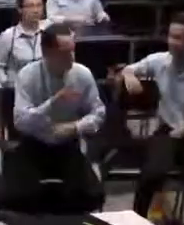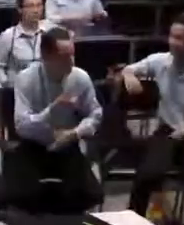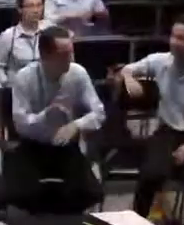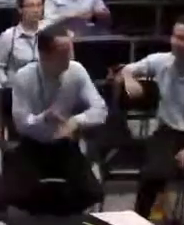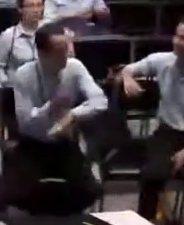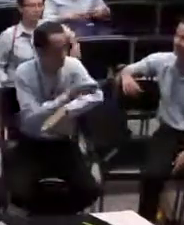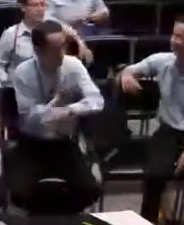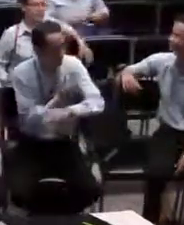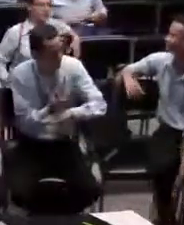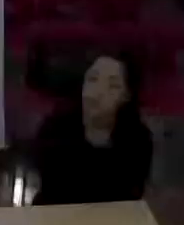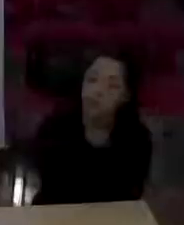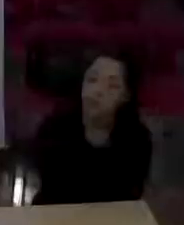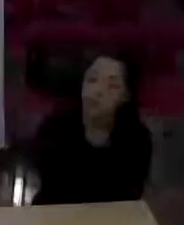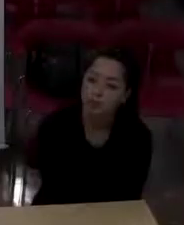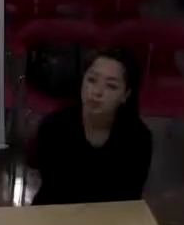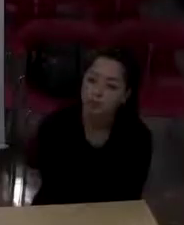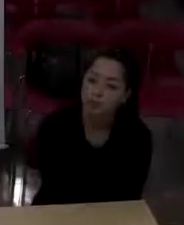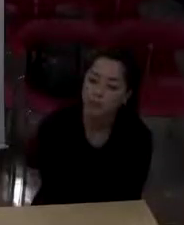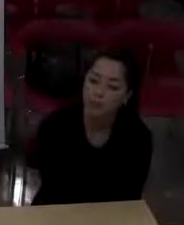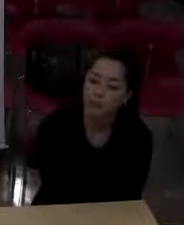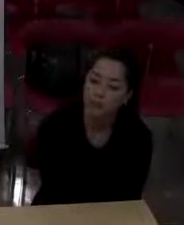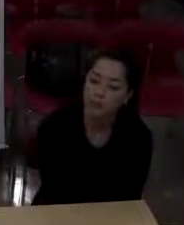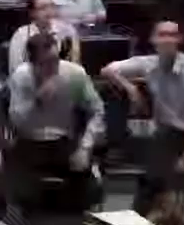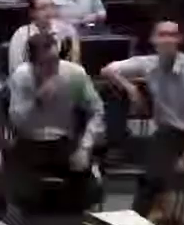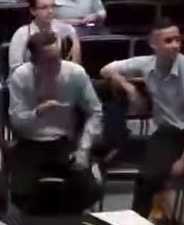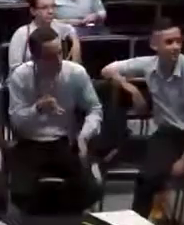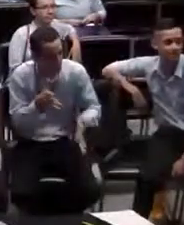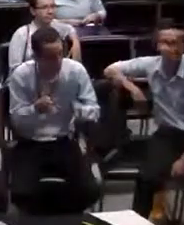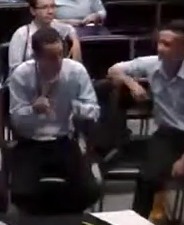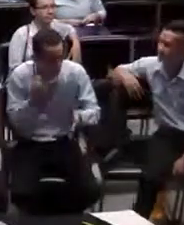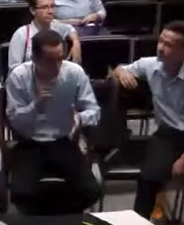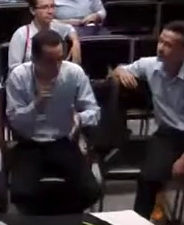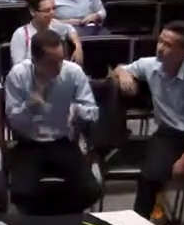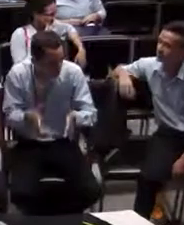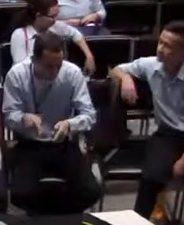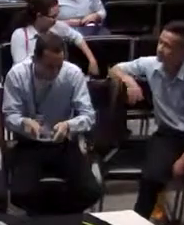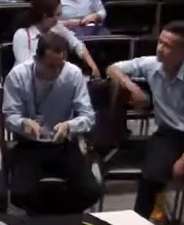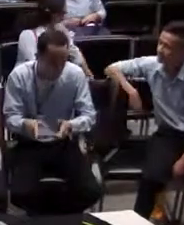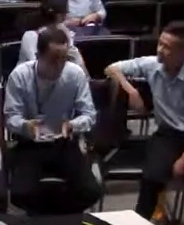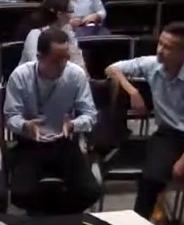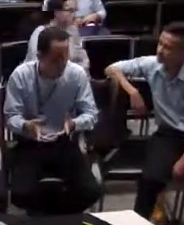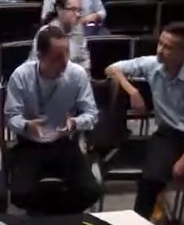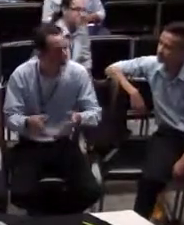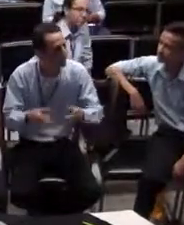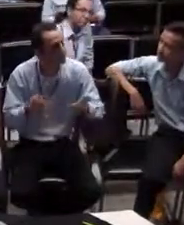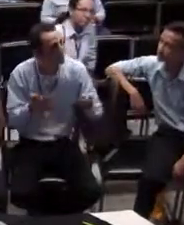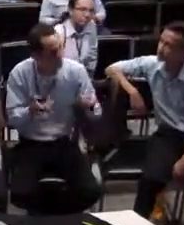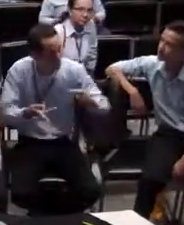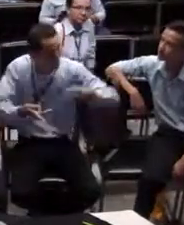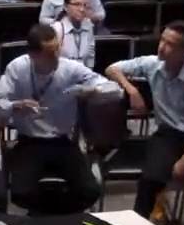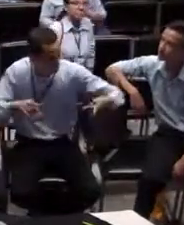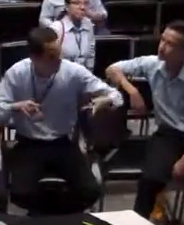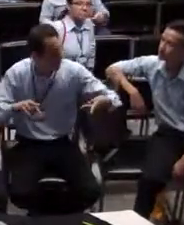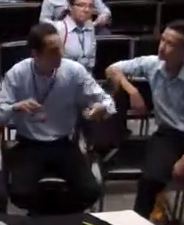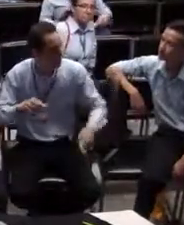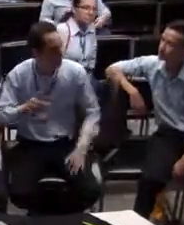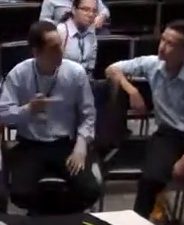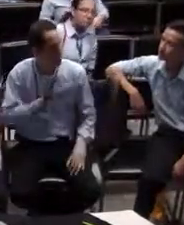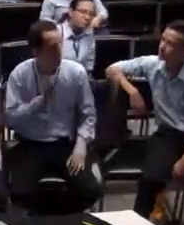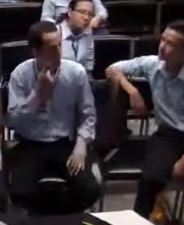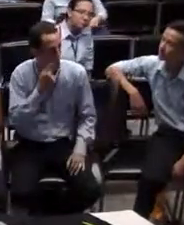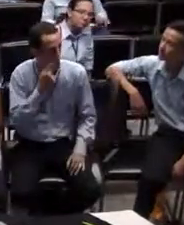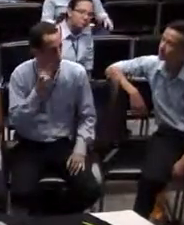Buenas tardes nuevamente. Buenas tardes. Con relación a la exposición que hacían, pues pensaba yo, en el caso de cuando un niño